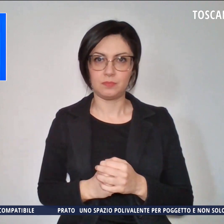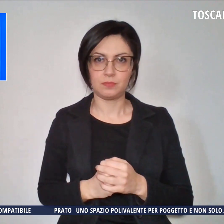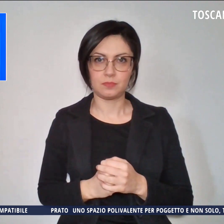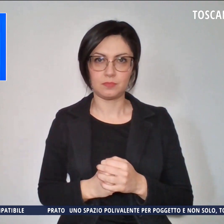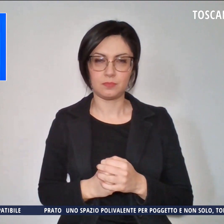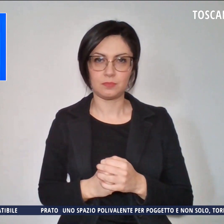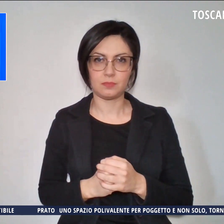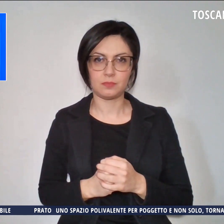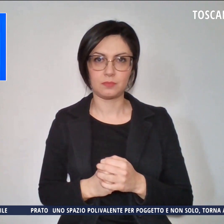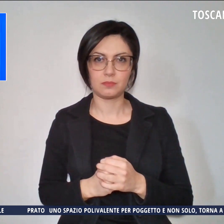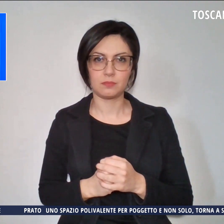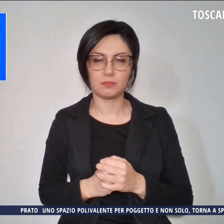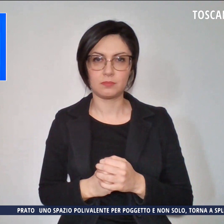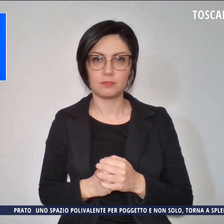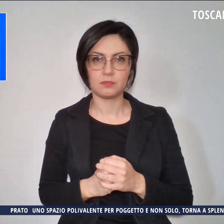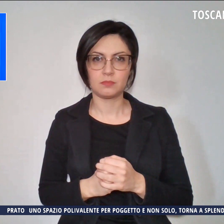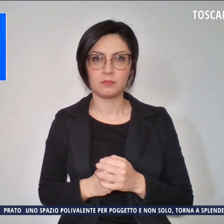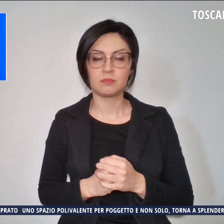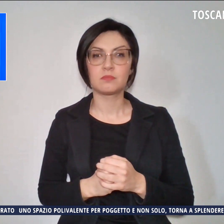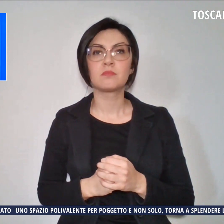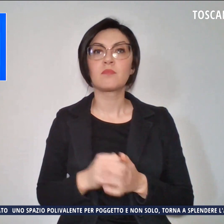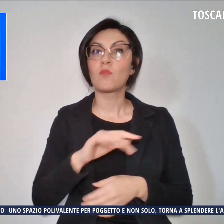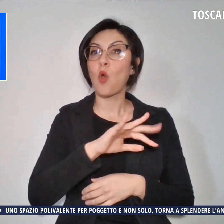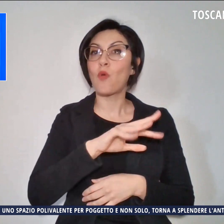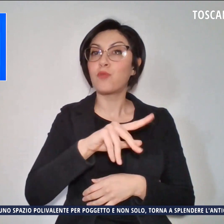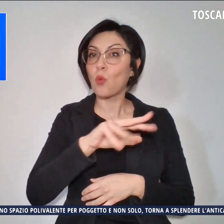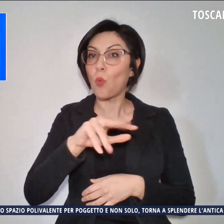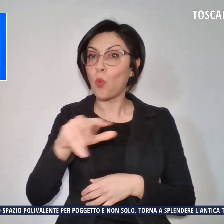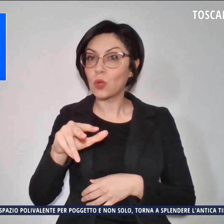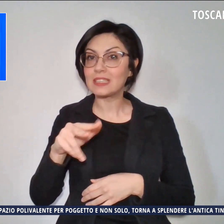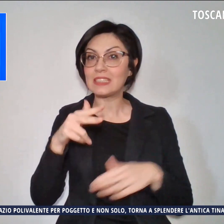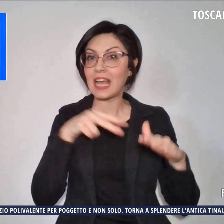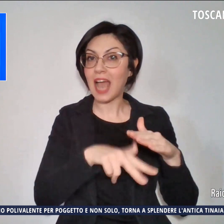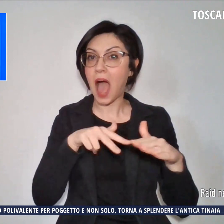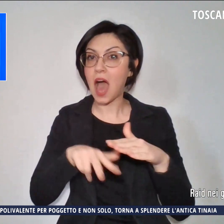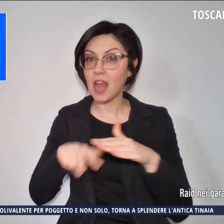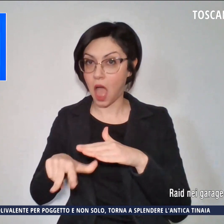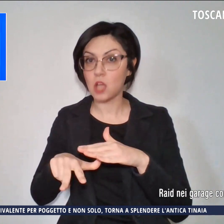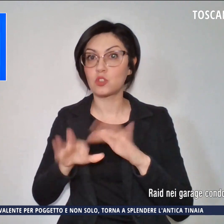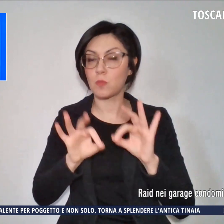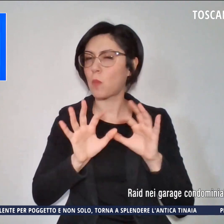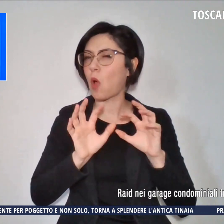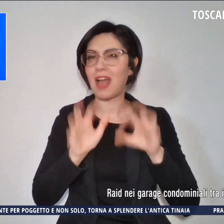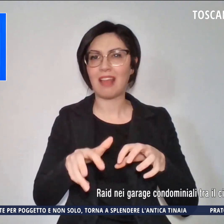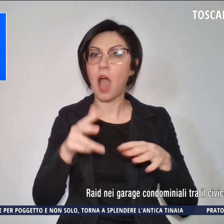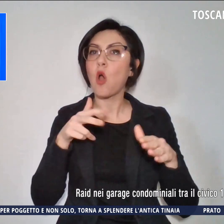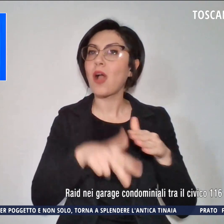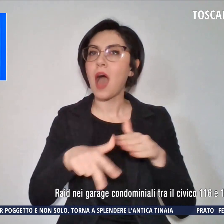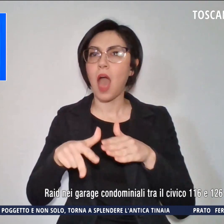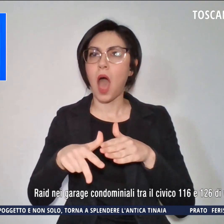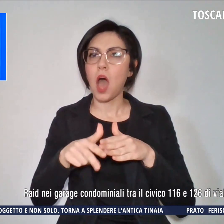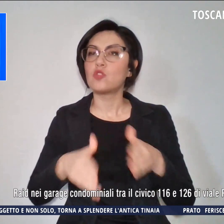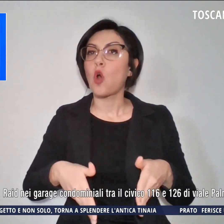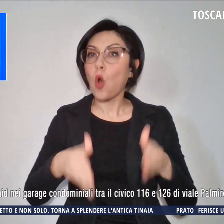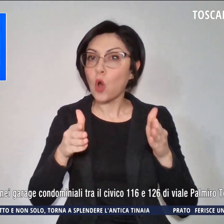Ci sono dei furti nei garage, un ride nei garage condominiali tra il